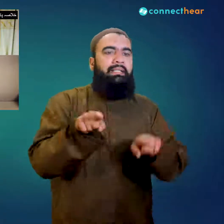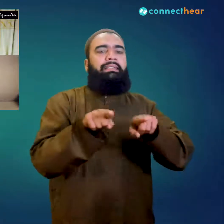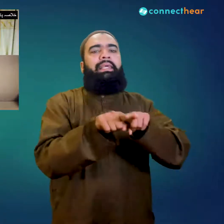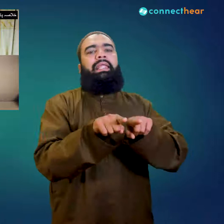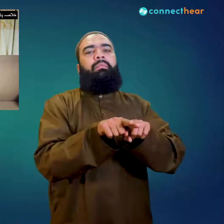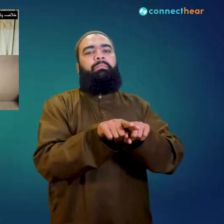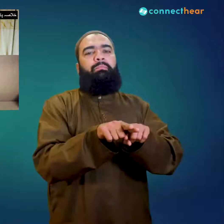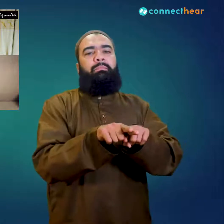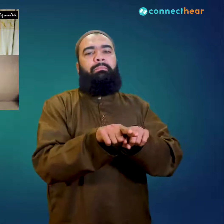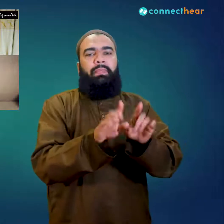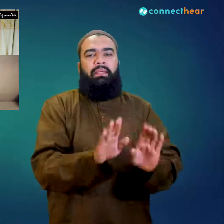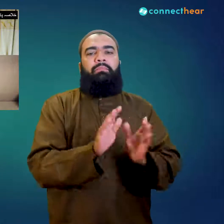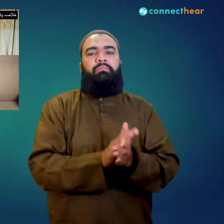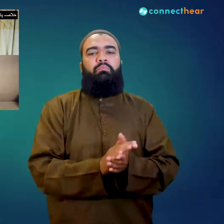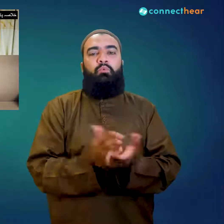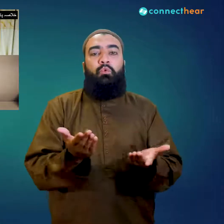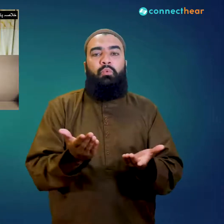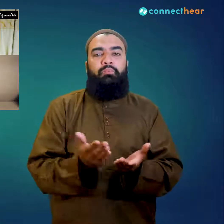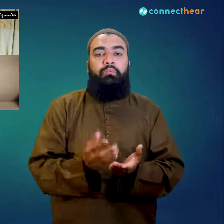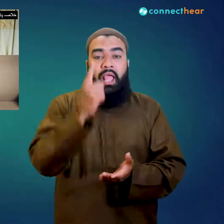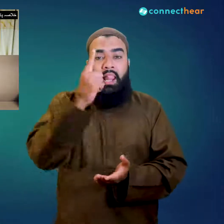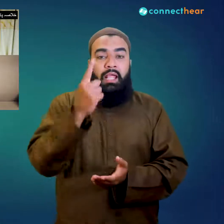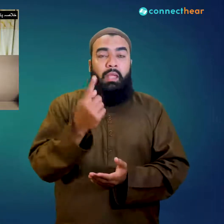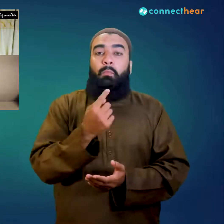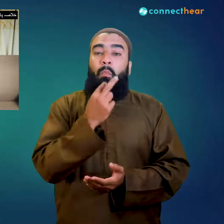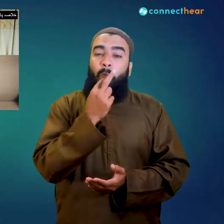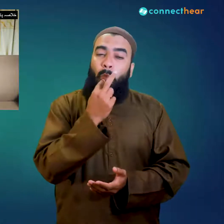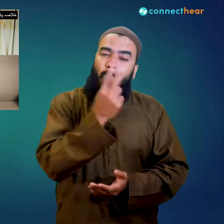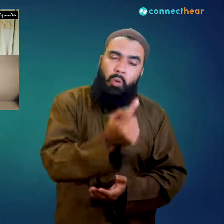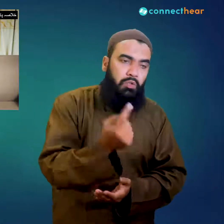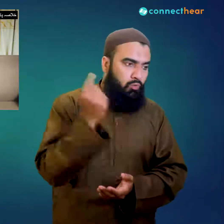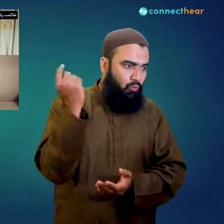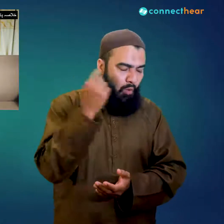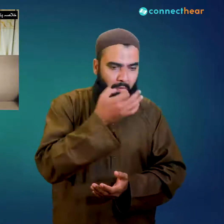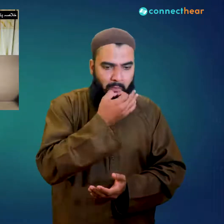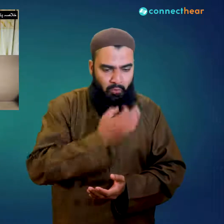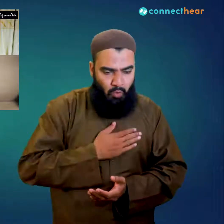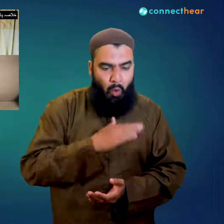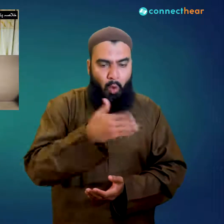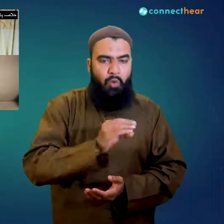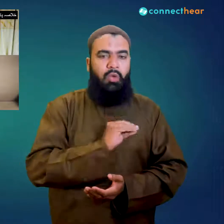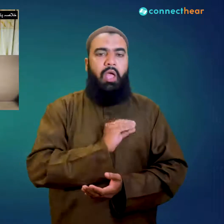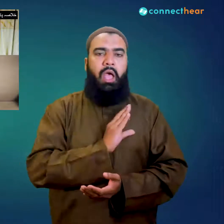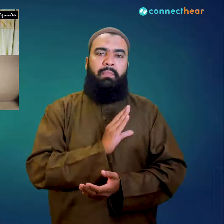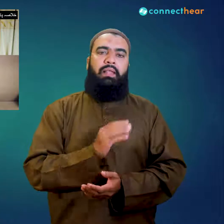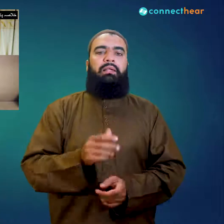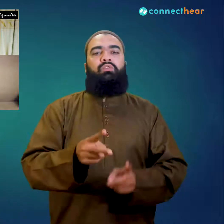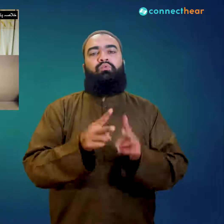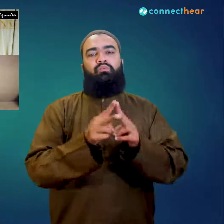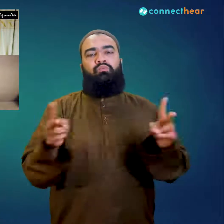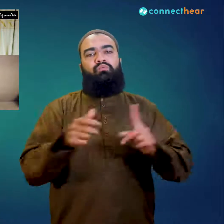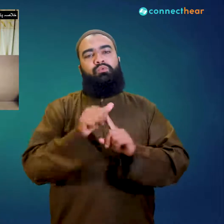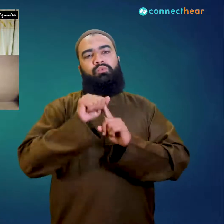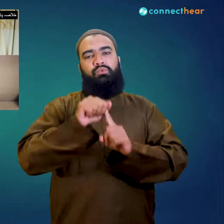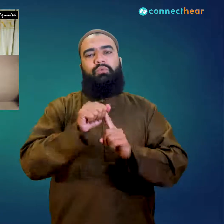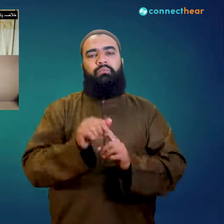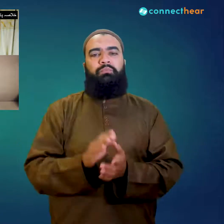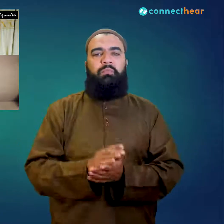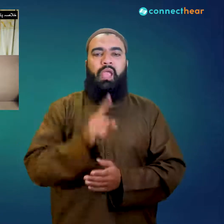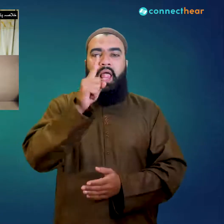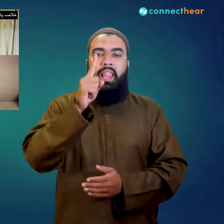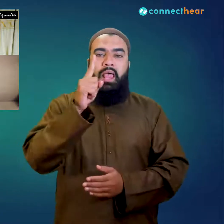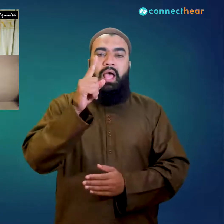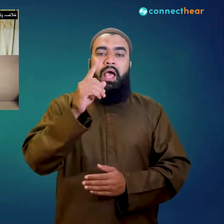یہ اللہ رب العزت اپنے بندوں کے بہت قریب ہیں۔ جب اللہ کو پکارا جاتا ہے تو نہ صرف یہ کہ اللہ اس پکار کو سنتا